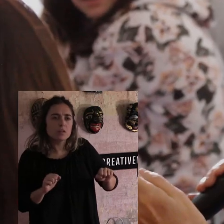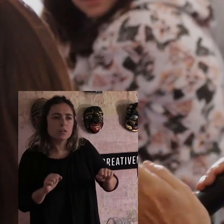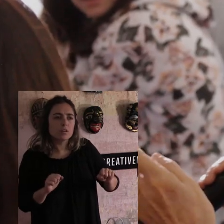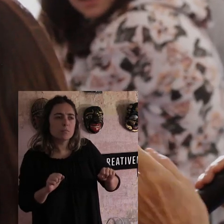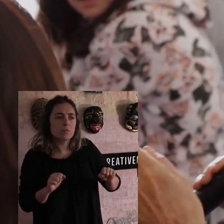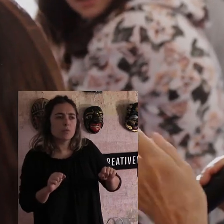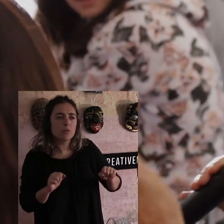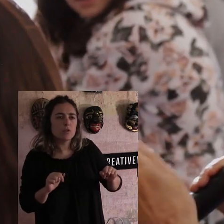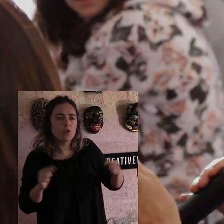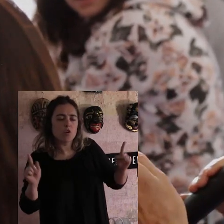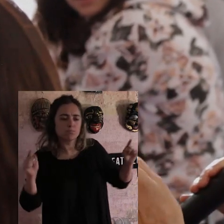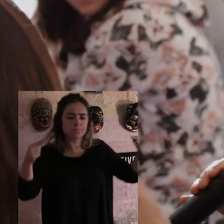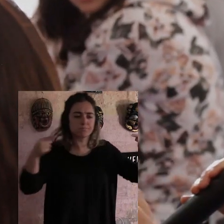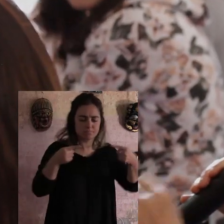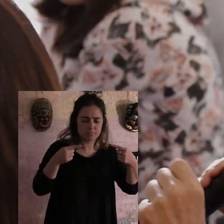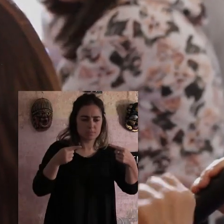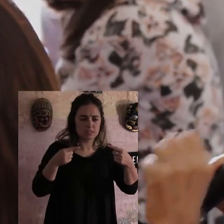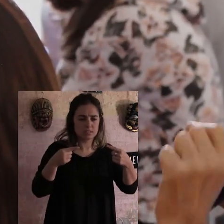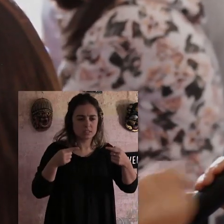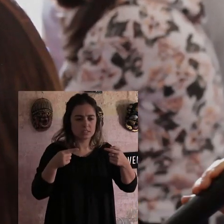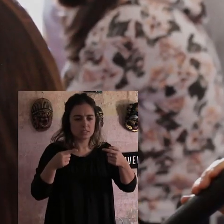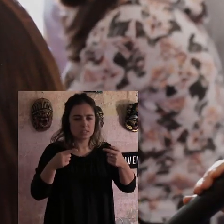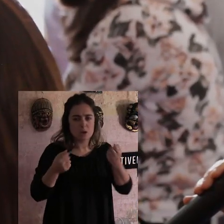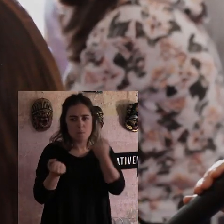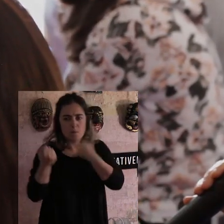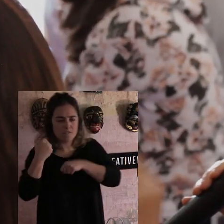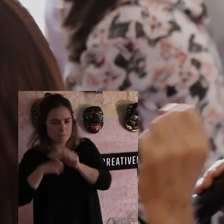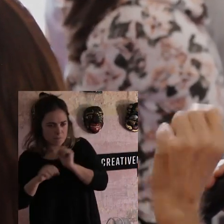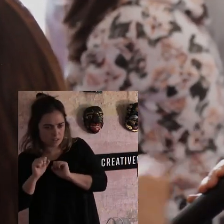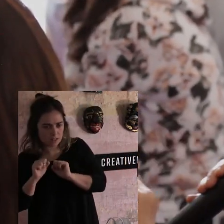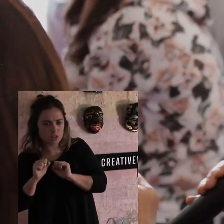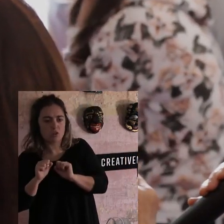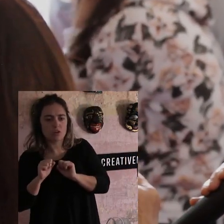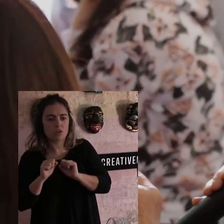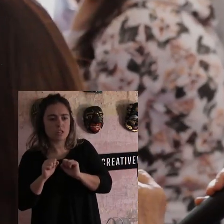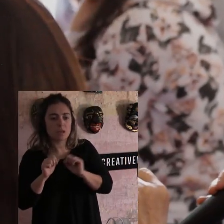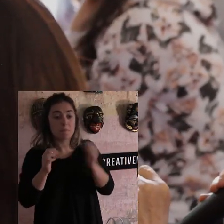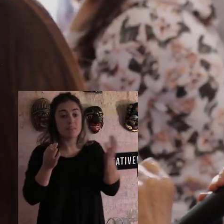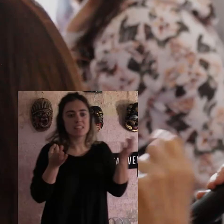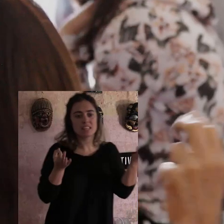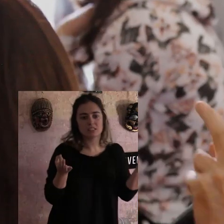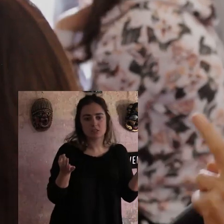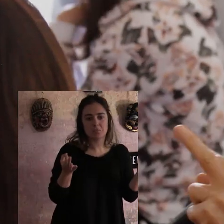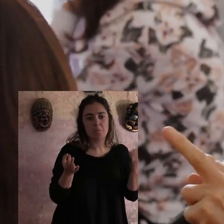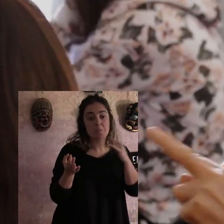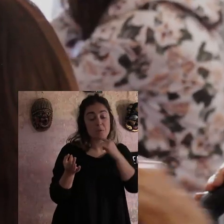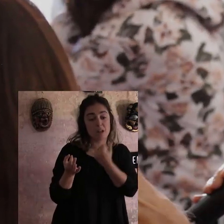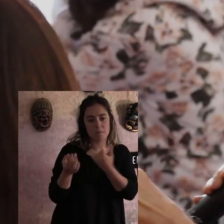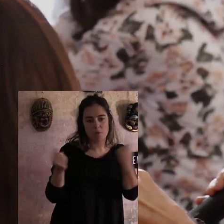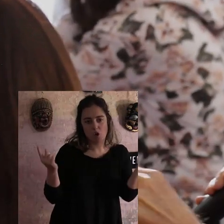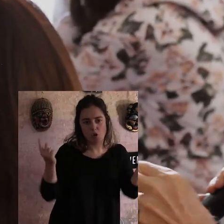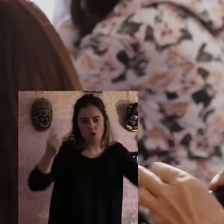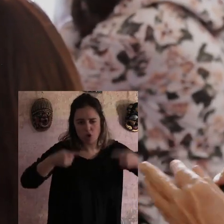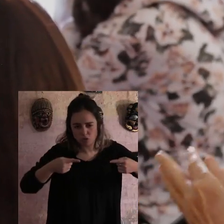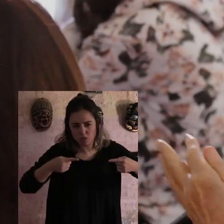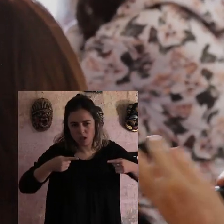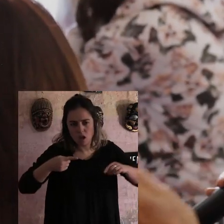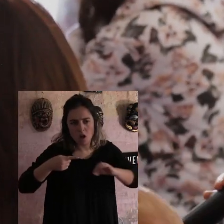contradicción que no se puede resolver entre movimiento y meditación? Porque son